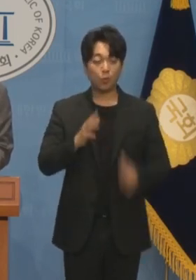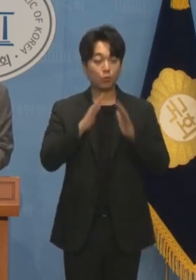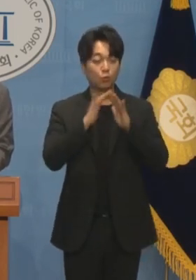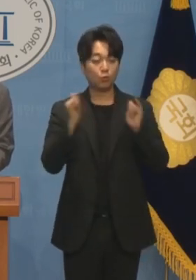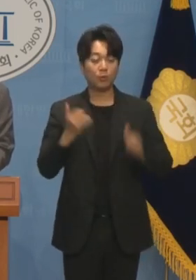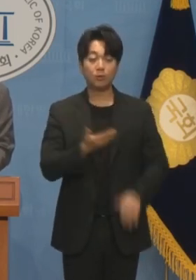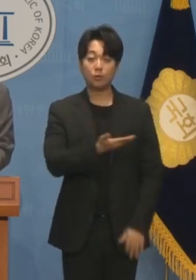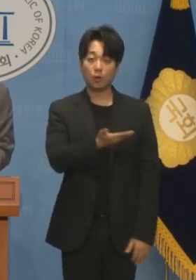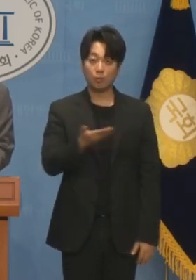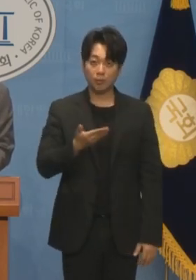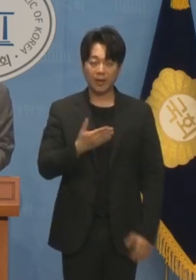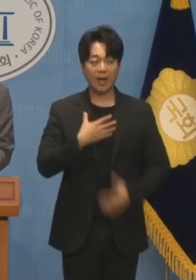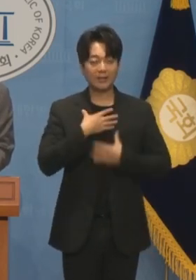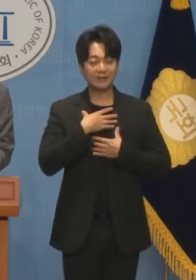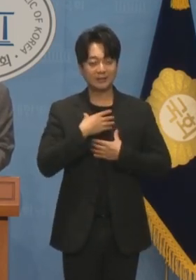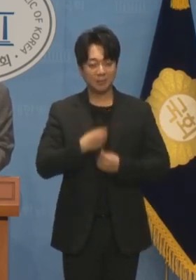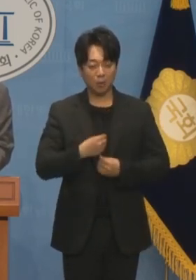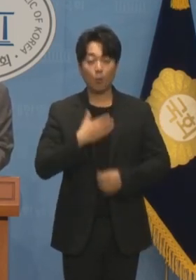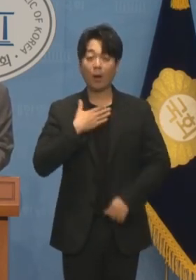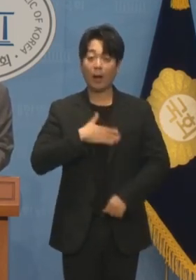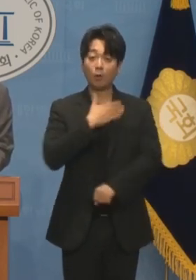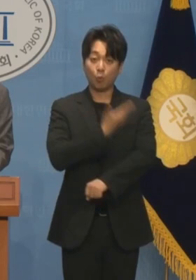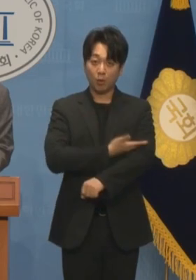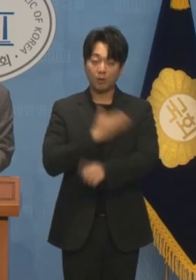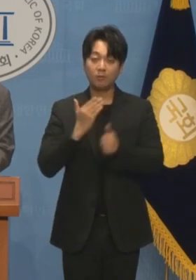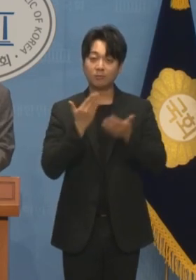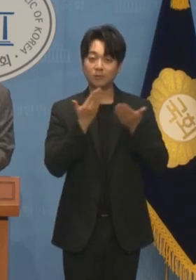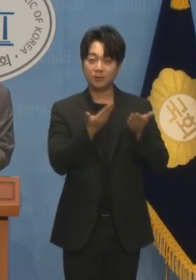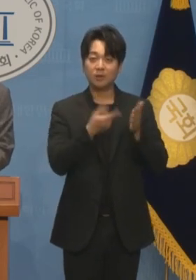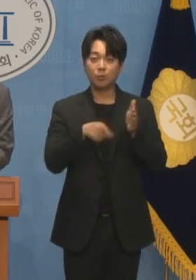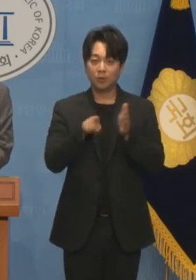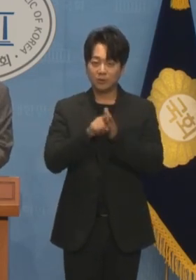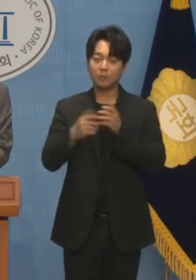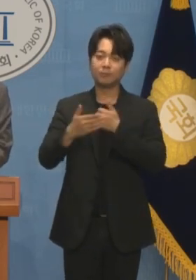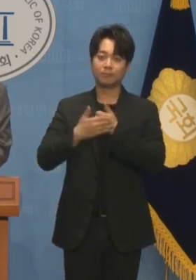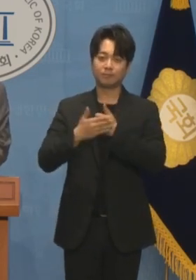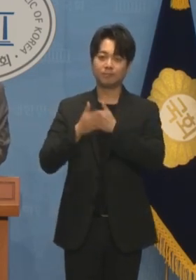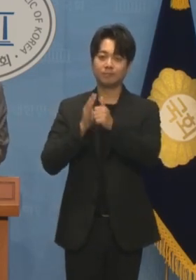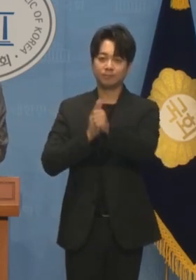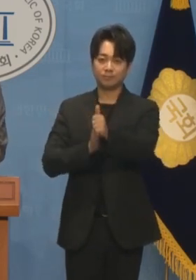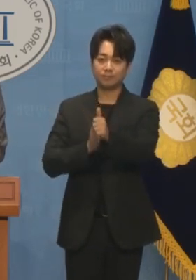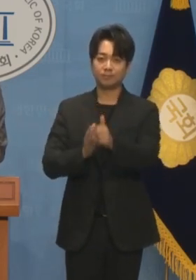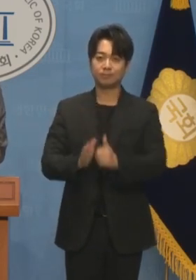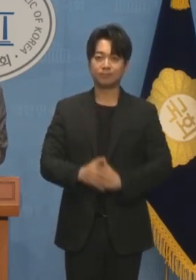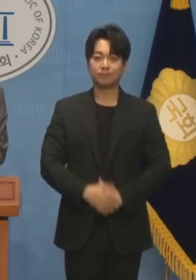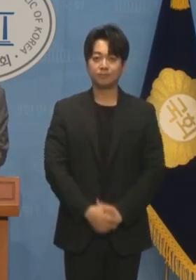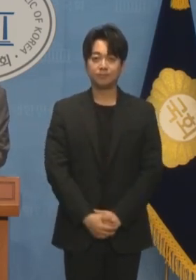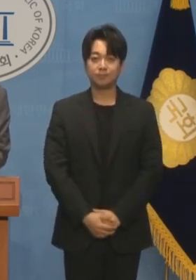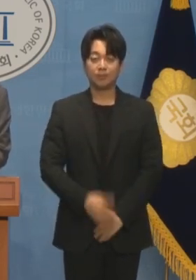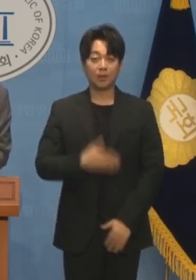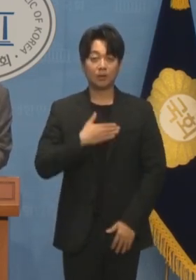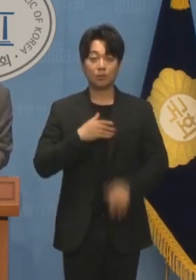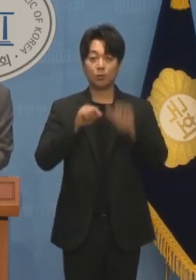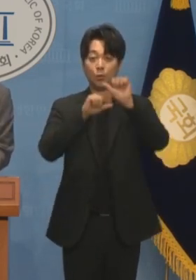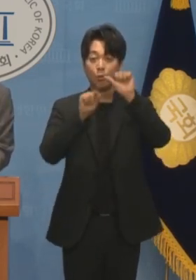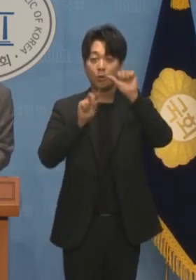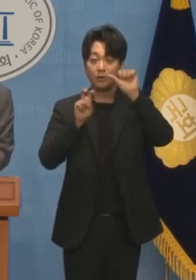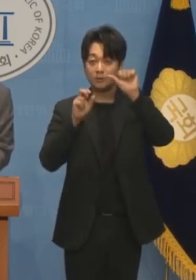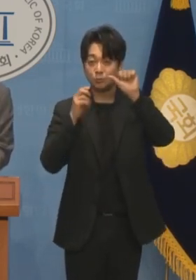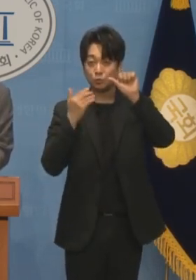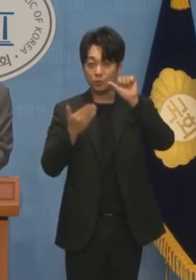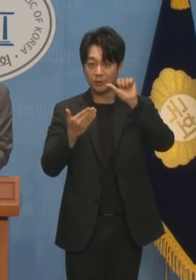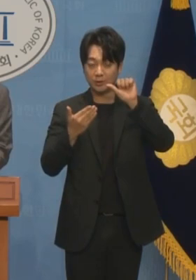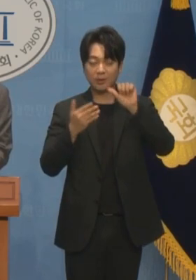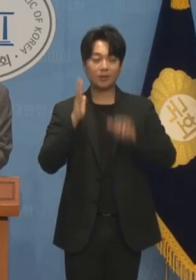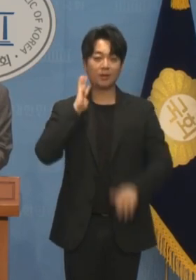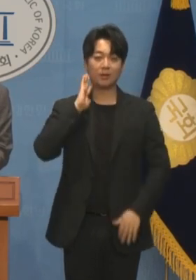보다 안심하고 지낼 수 있도록 협조를 부탁을 드립니다. 저는 이제 5월 29일부로 국회의원직을